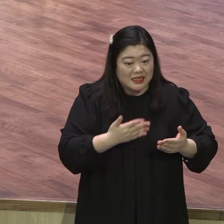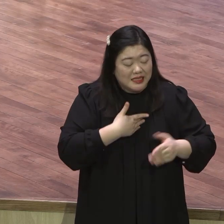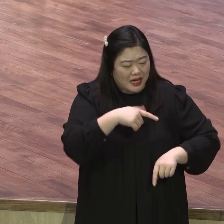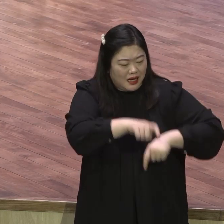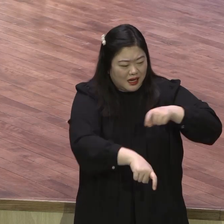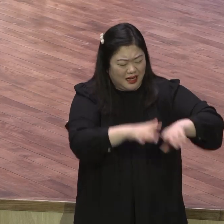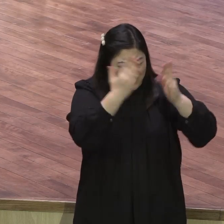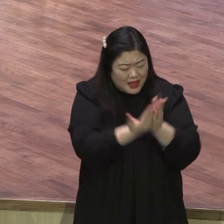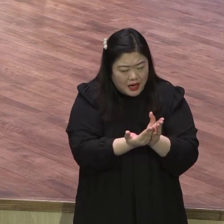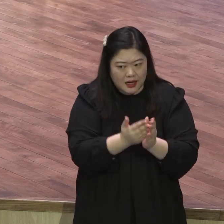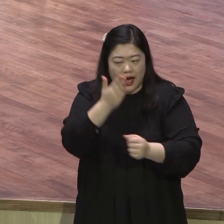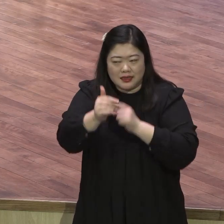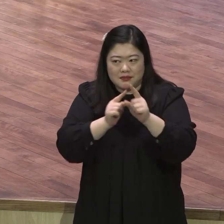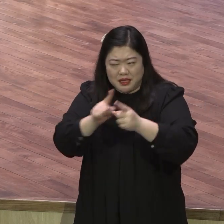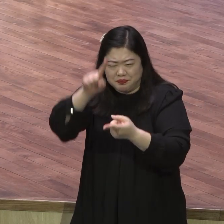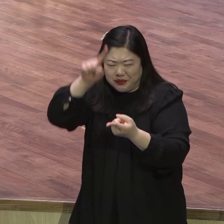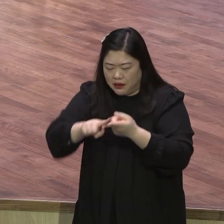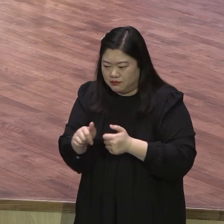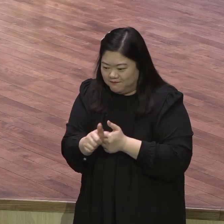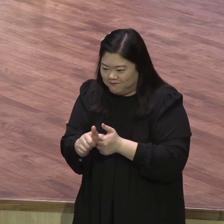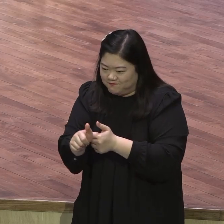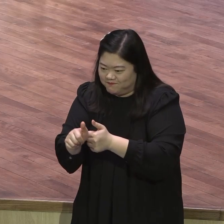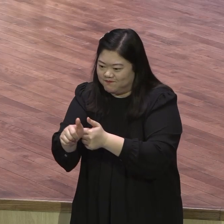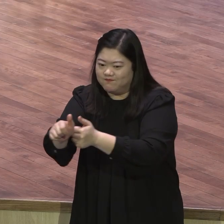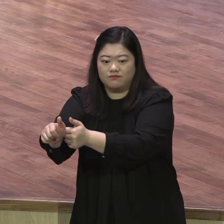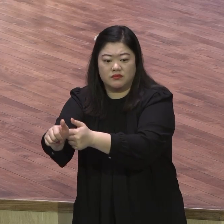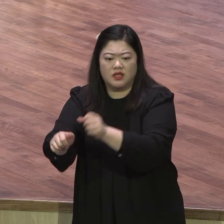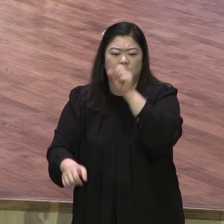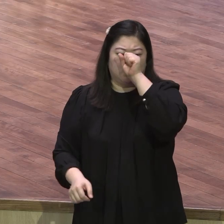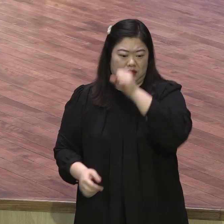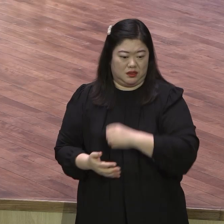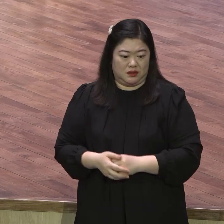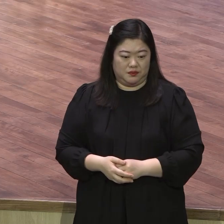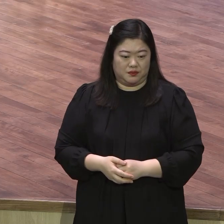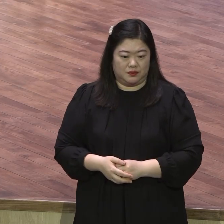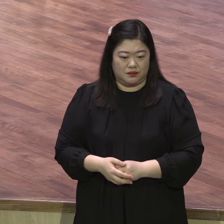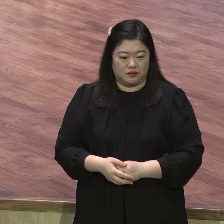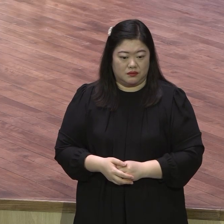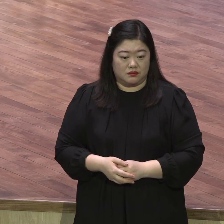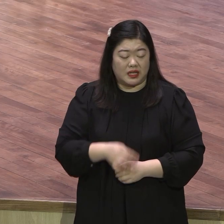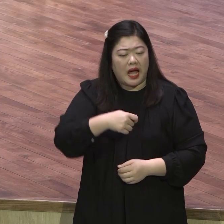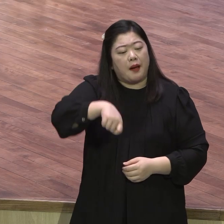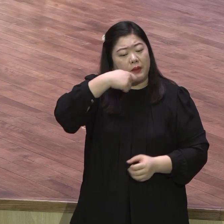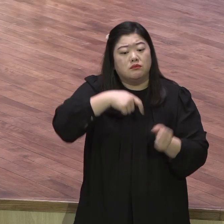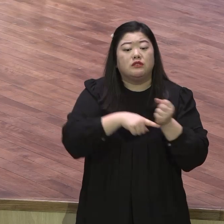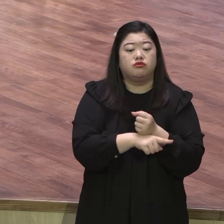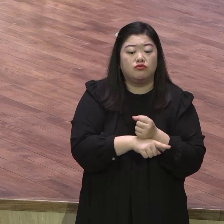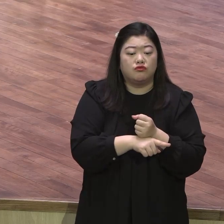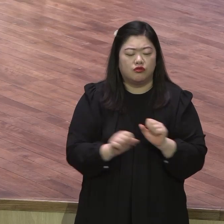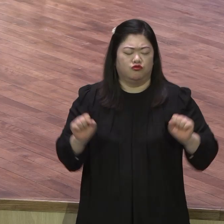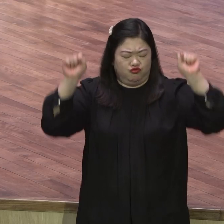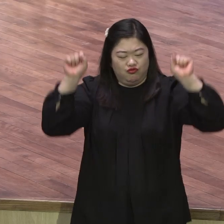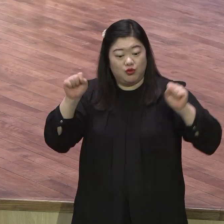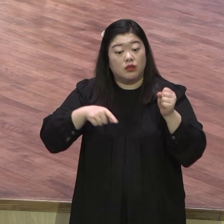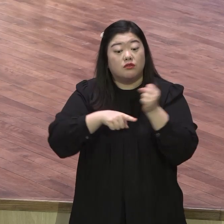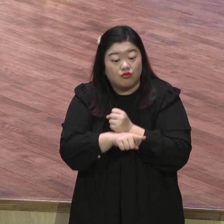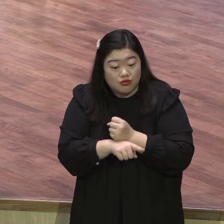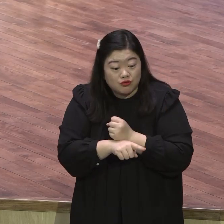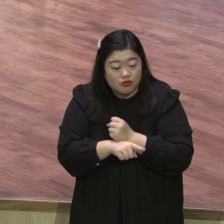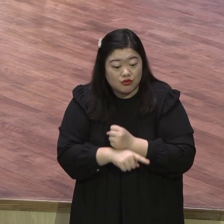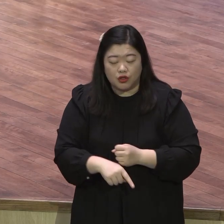성취되고 있다. 여기 현장에 내가 있는 것이다. 밥을 먹든 잠을 자든지 운동을 하든지 여러분이